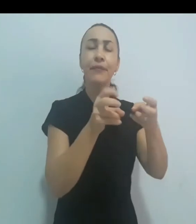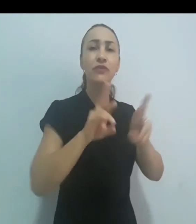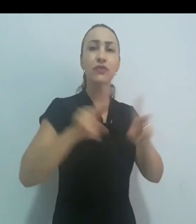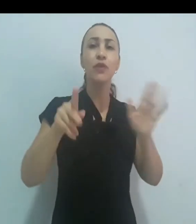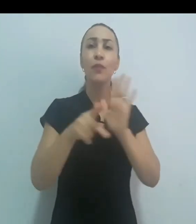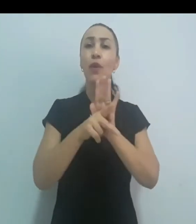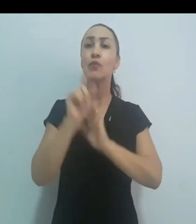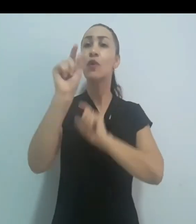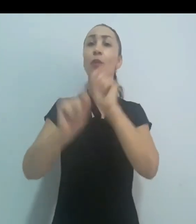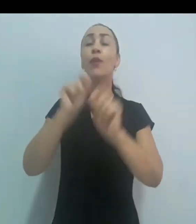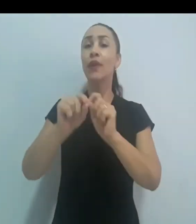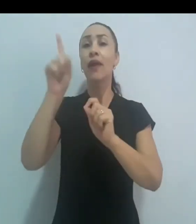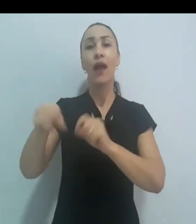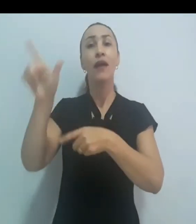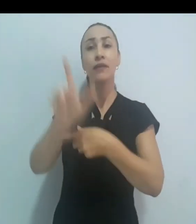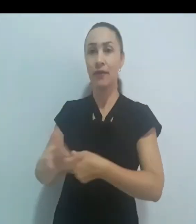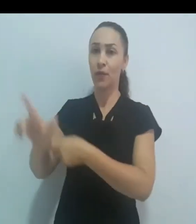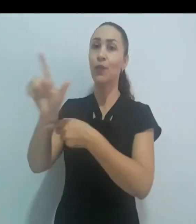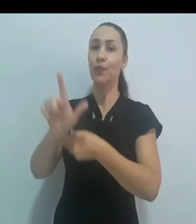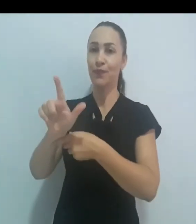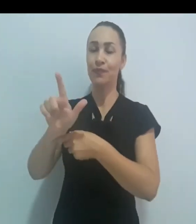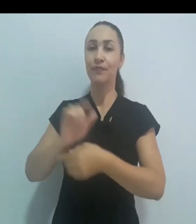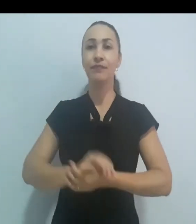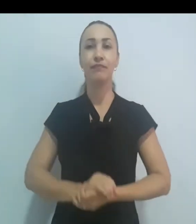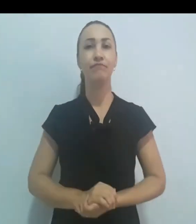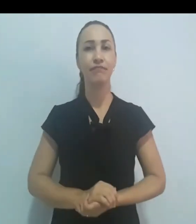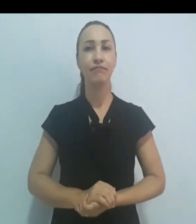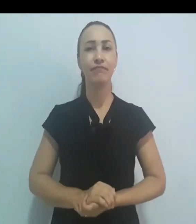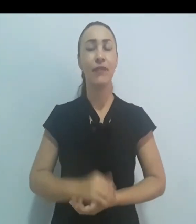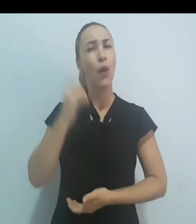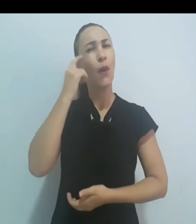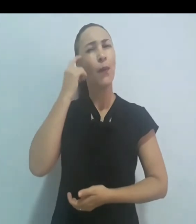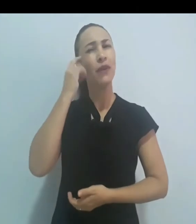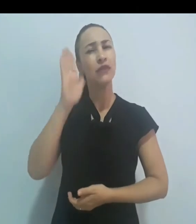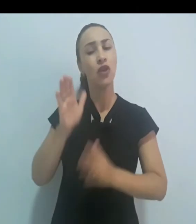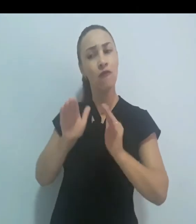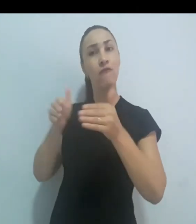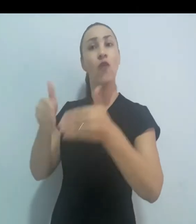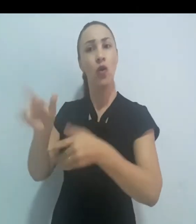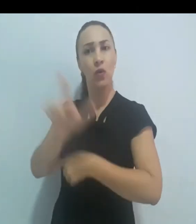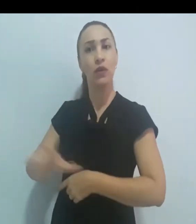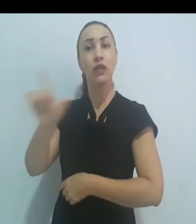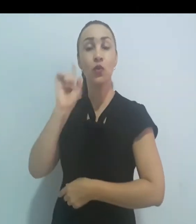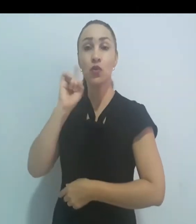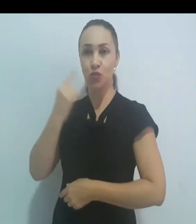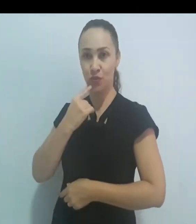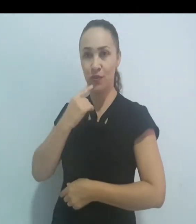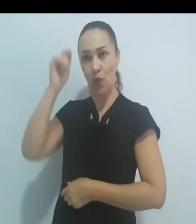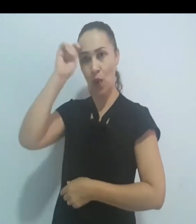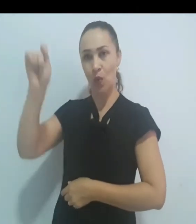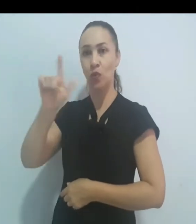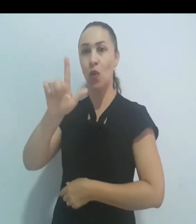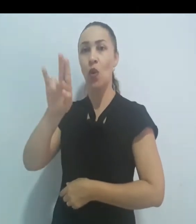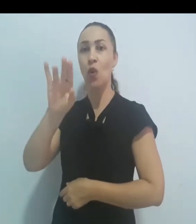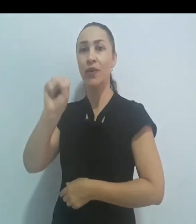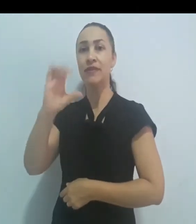percepções sobre o que é literatura. E pensando já então na literatura surda, o Luiz Cláudio da Costa